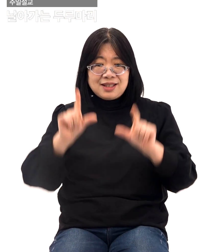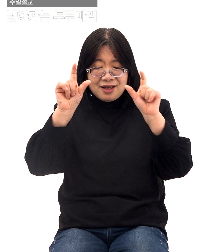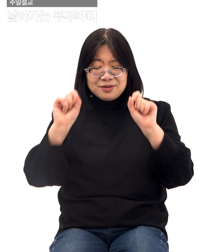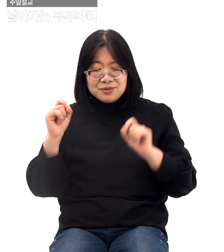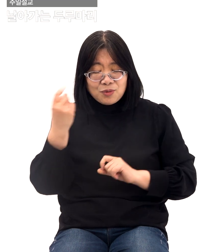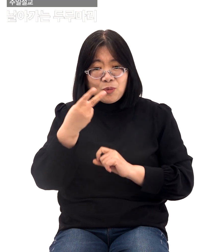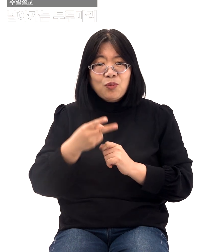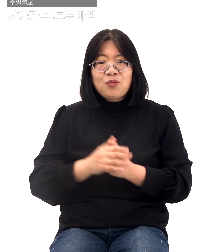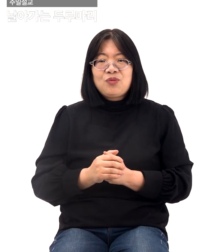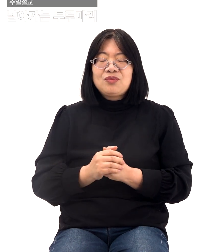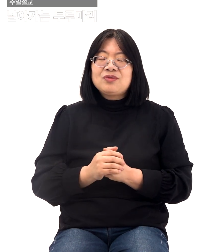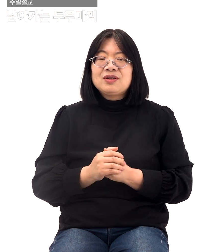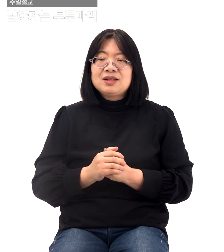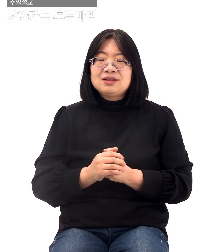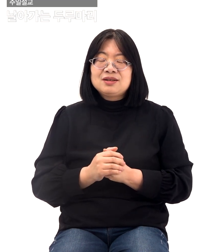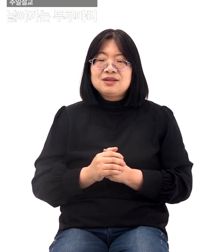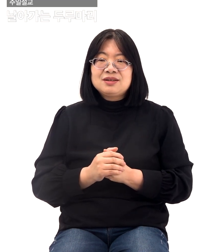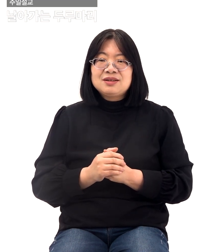동시에